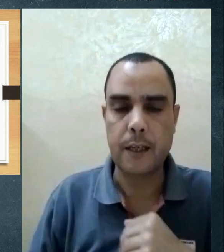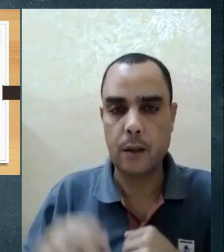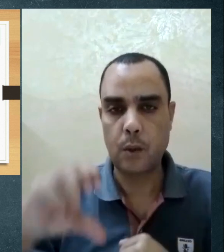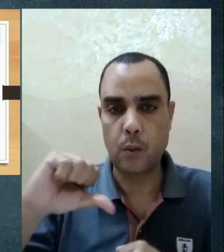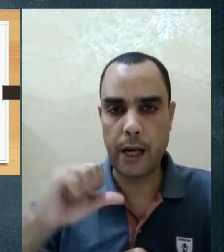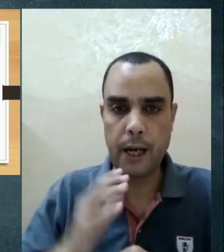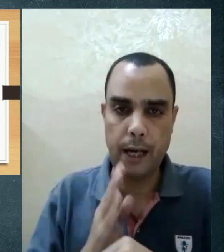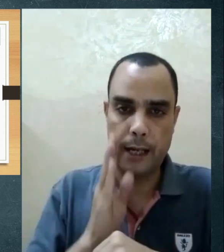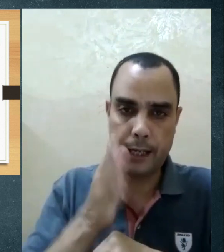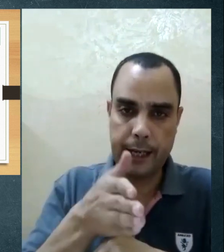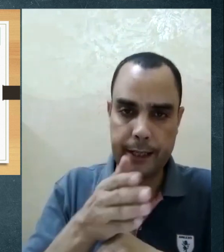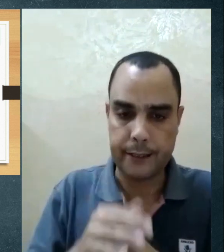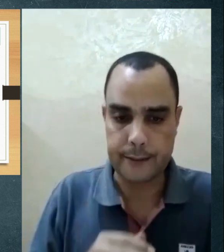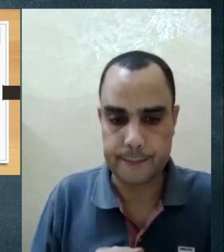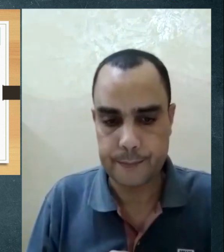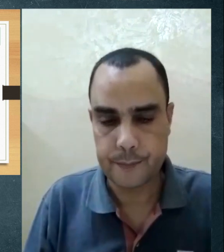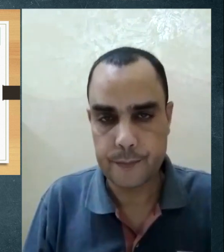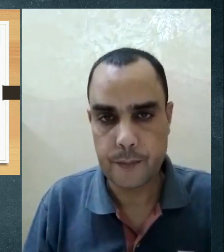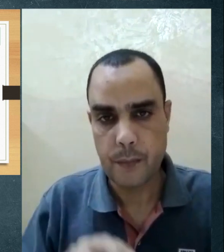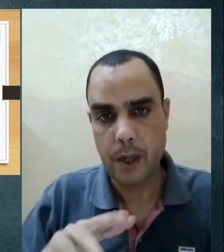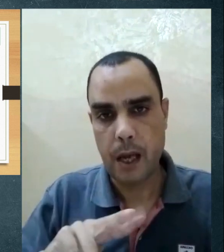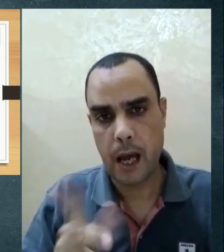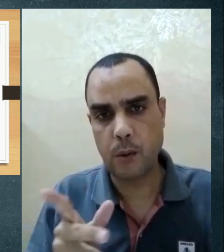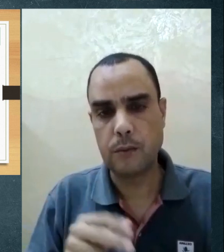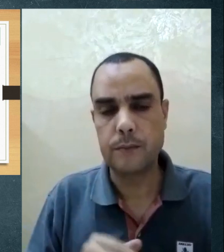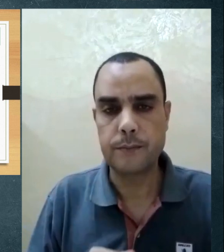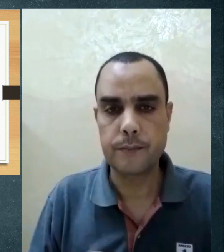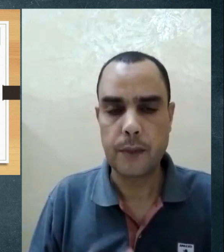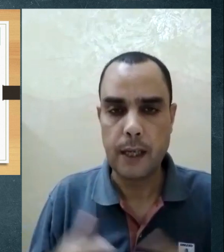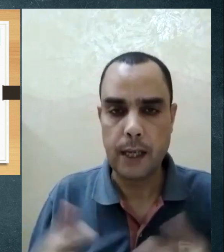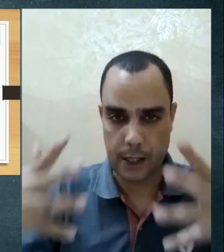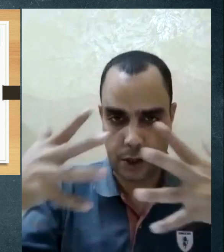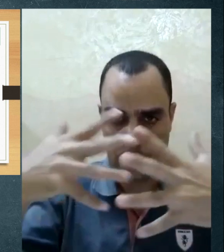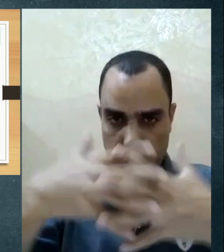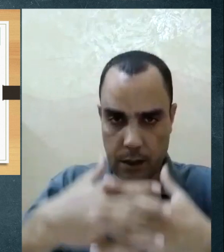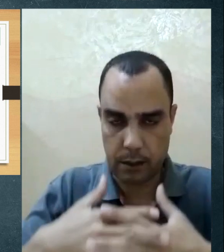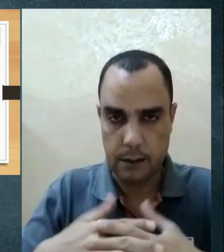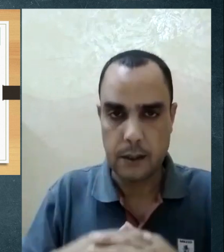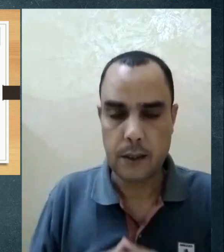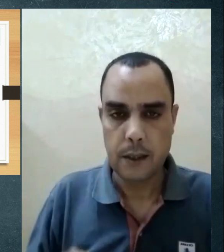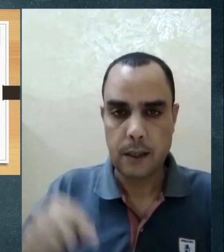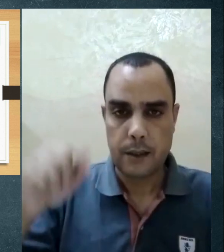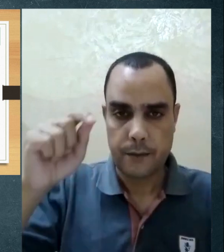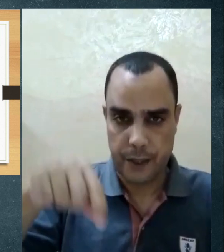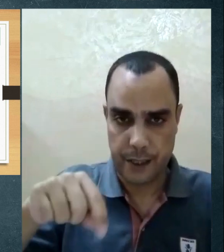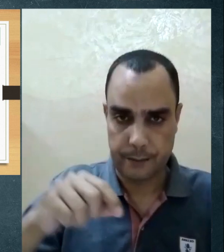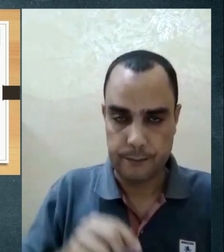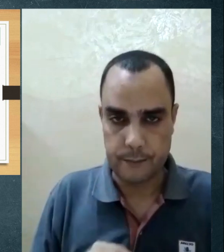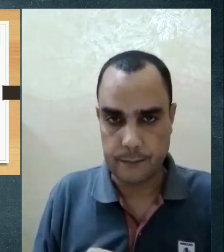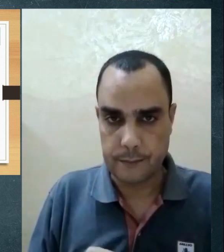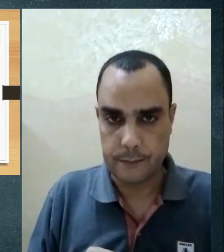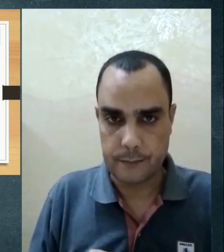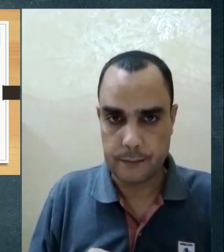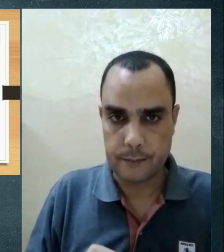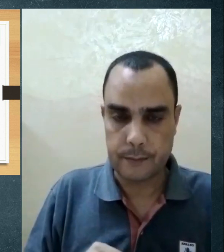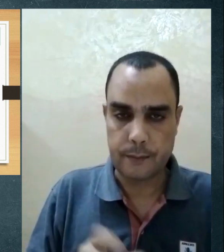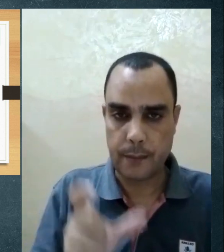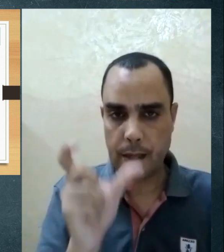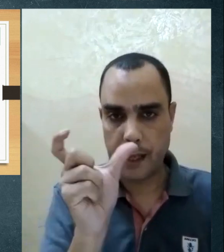الداخل والخارج، أو الاشتراك في